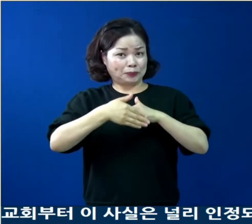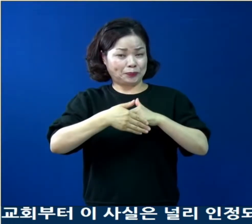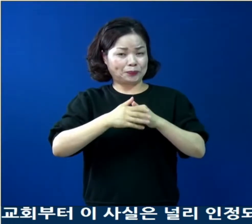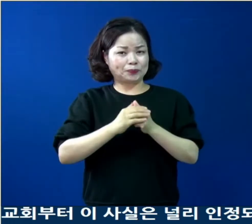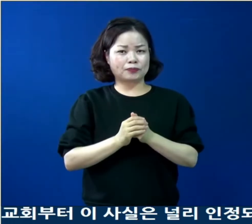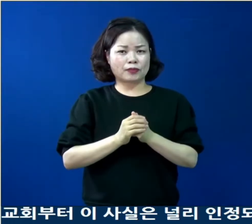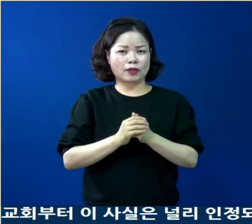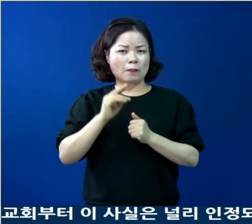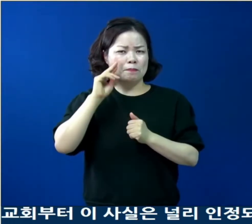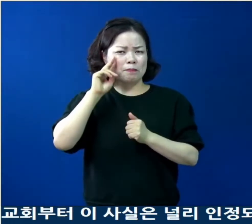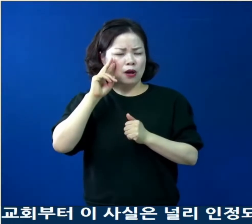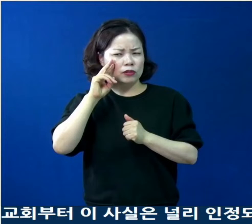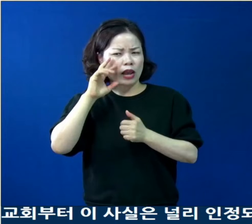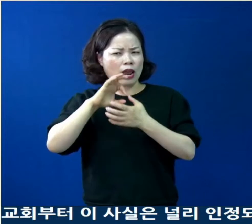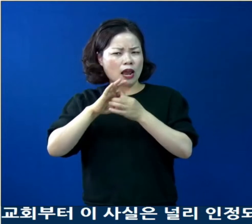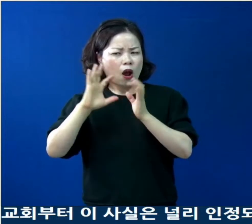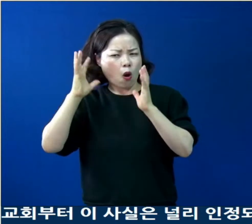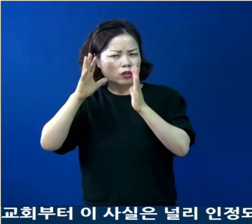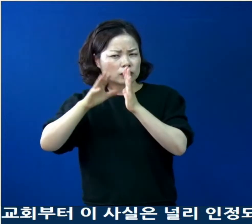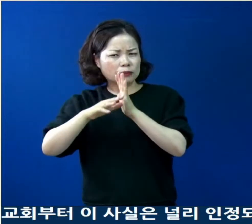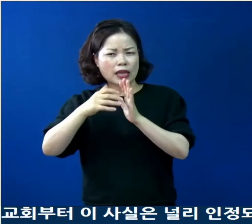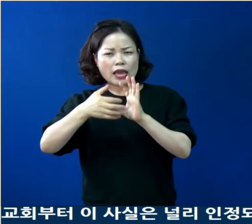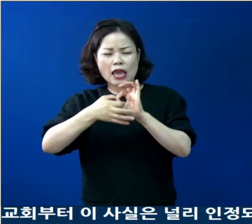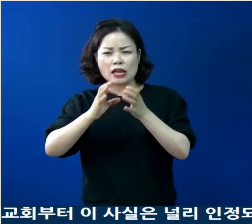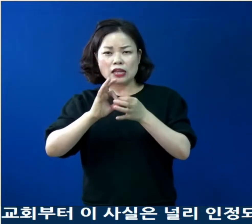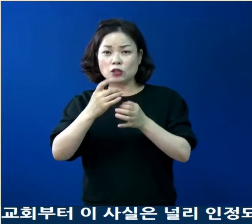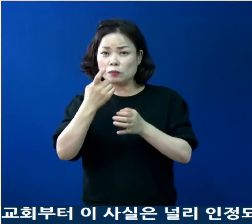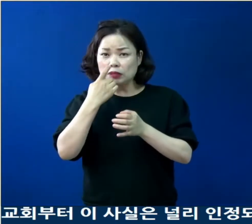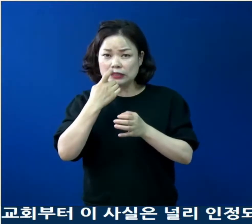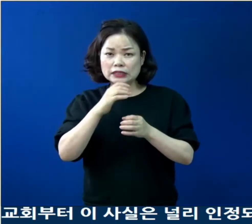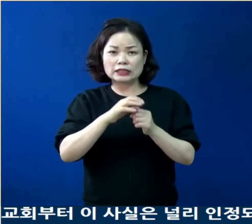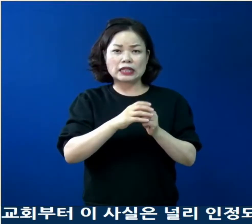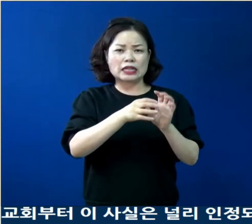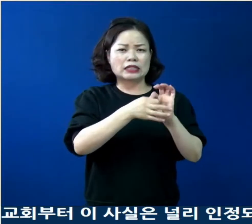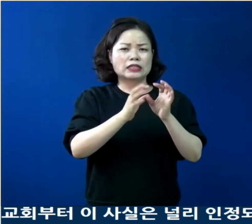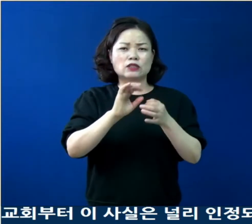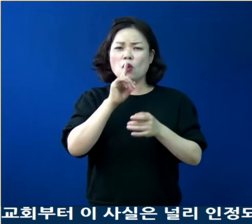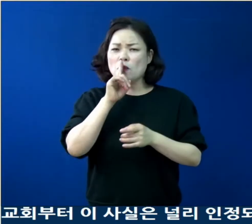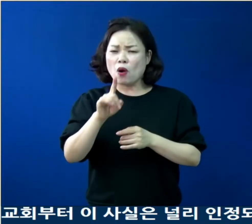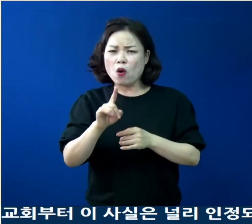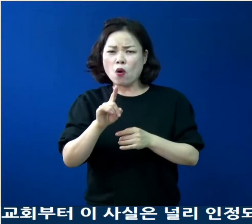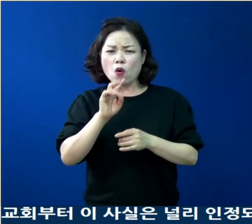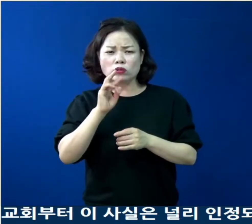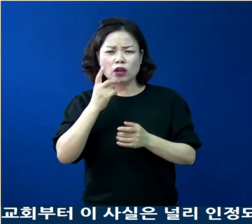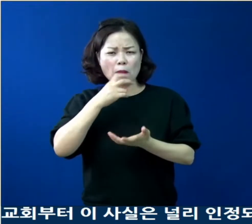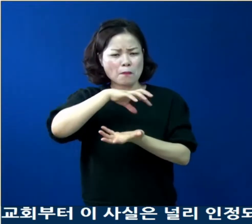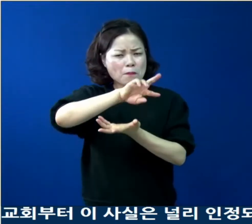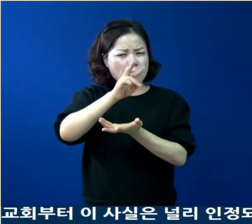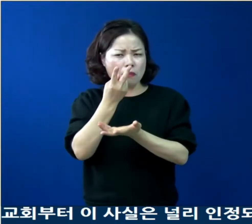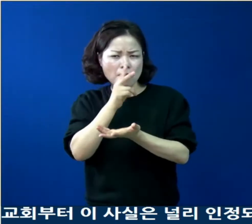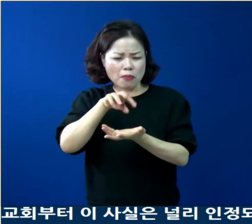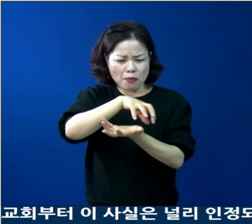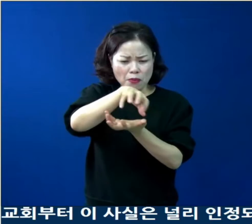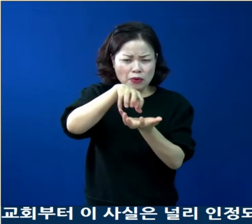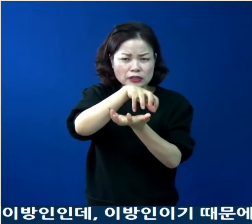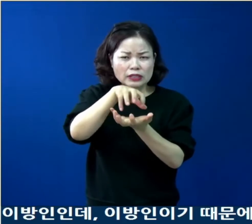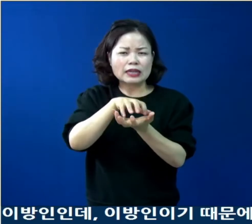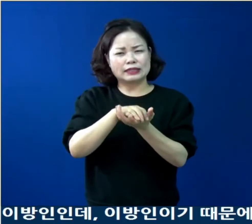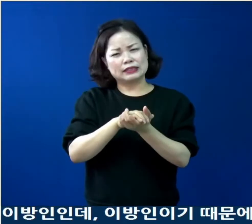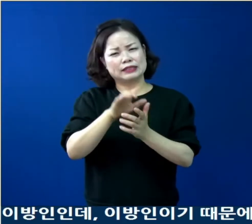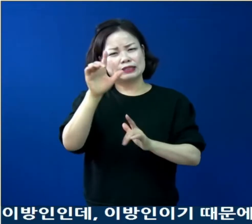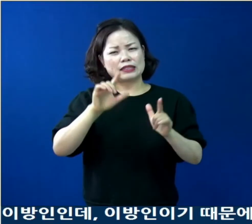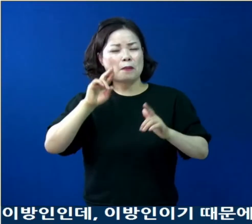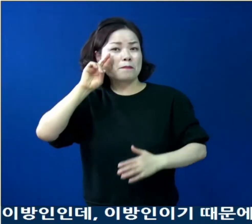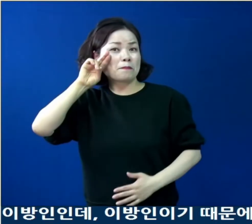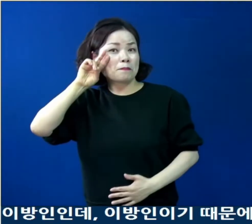어려서부터 헬라어를 배우긴 했지만 어려서부터 또한 히브리어도 배웠기 때문에 이게 좀 언어가 섞여 있는 그런 그 상태예요. 그래서